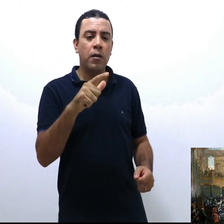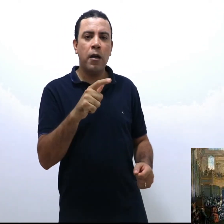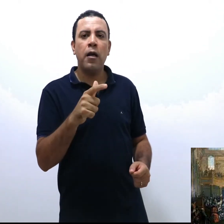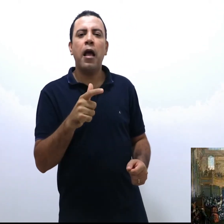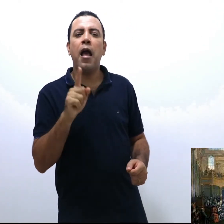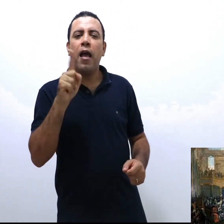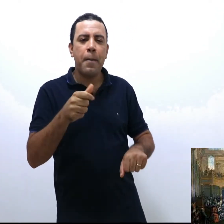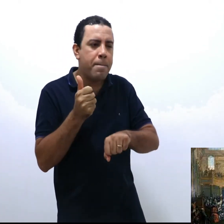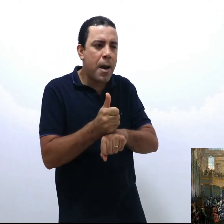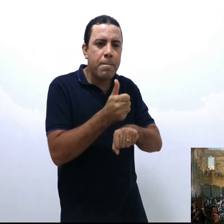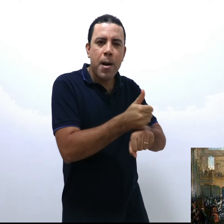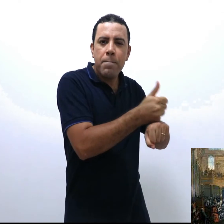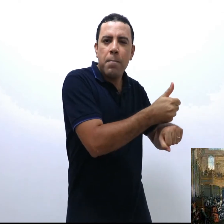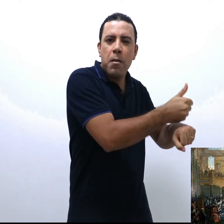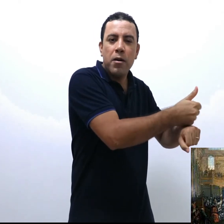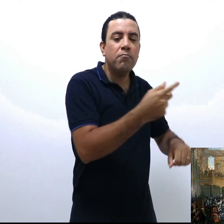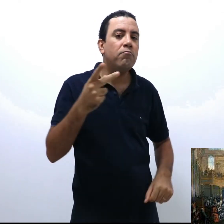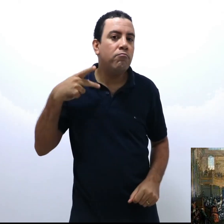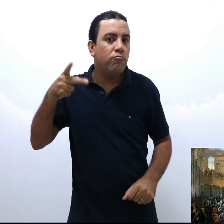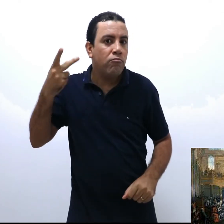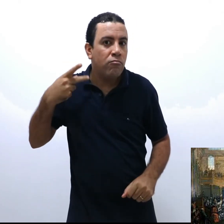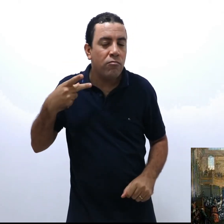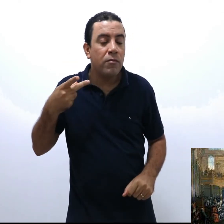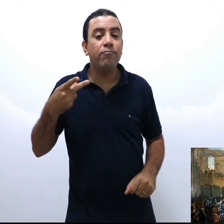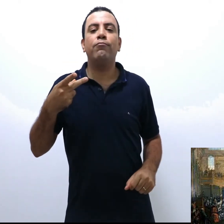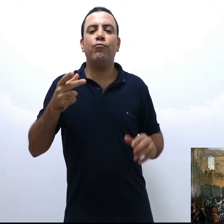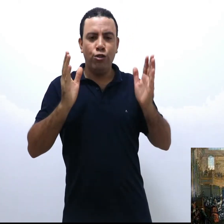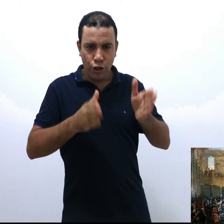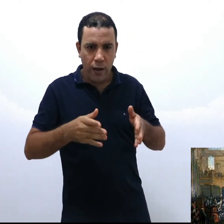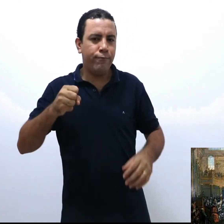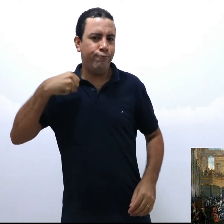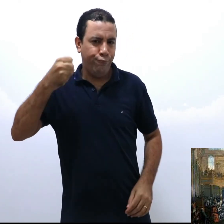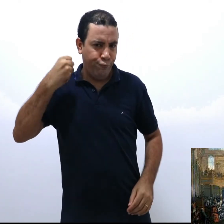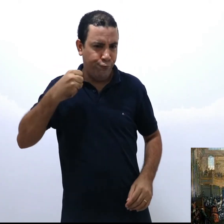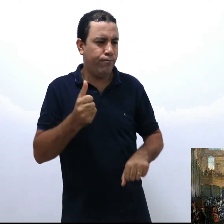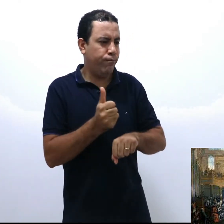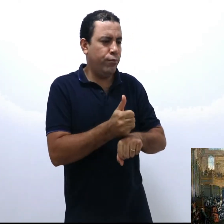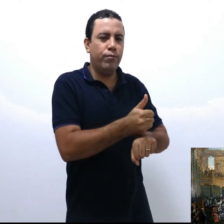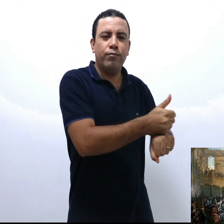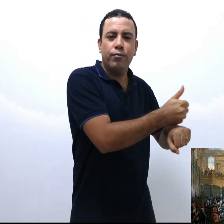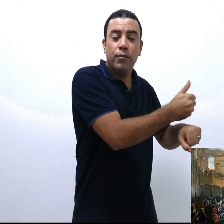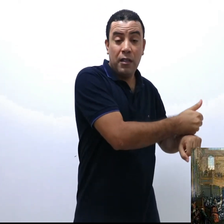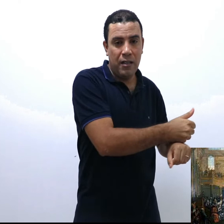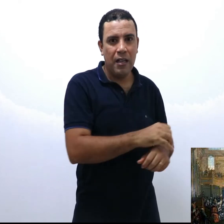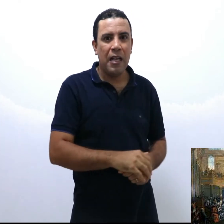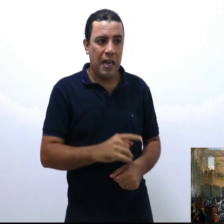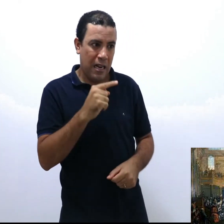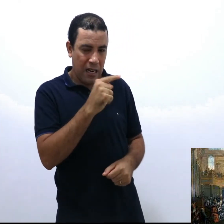inclusive, representatividade parlamentar. No Senado, por exemplo, eles conseguiram vários